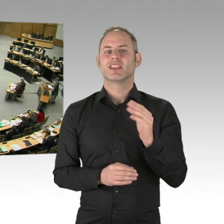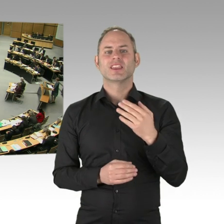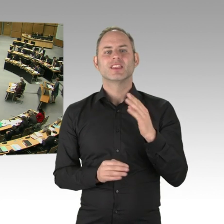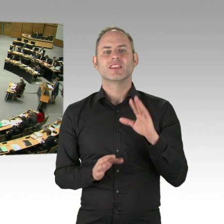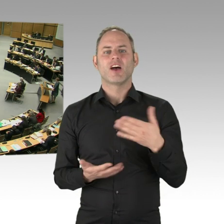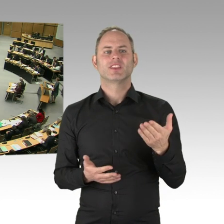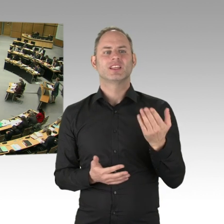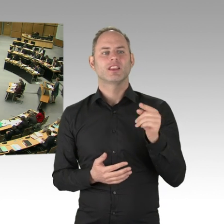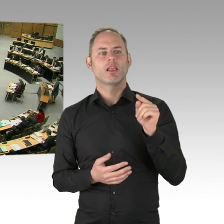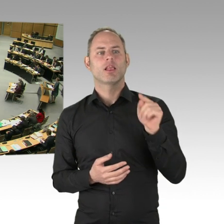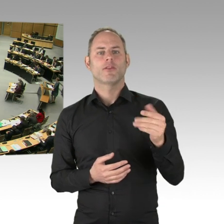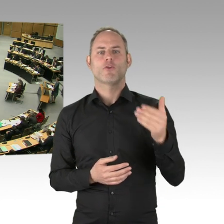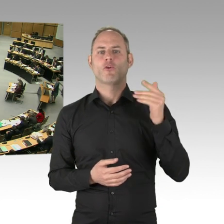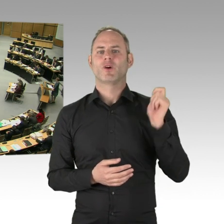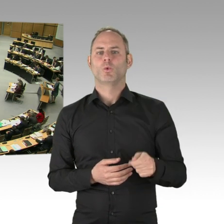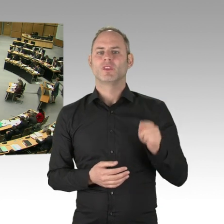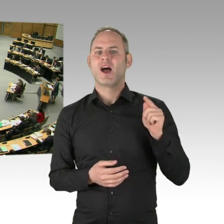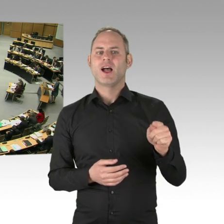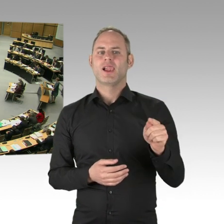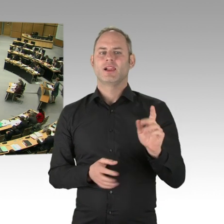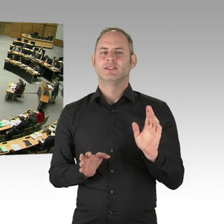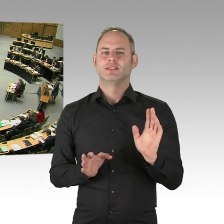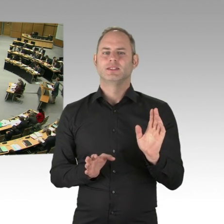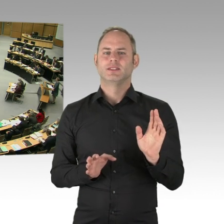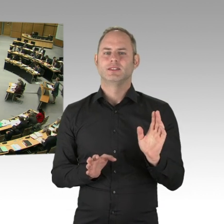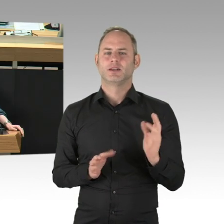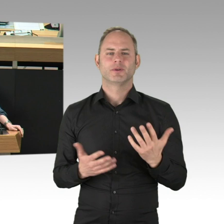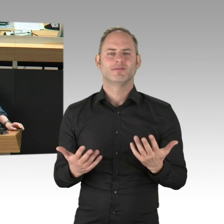gebaut wurde. Unser nunmehr 70 Jahre altes Grundgesetz ist